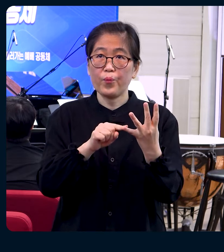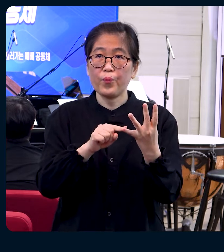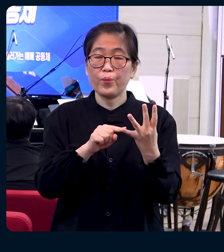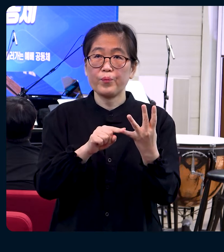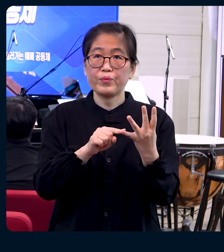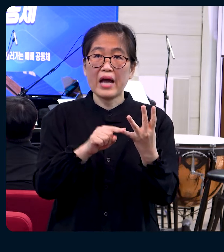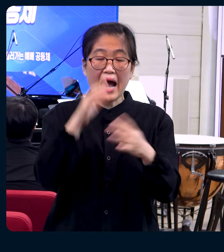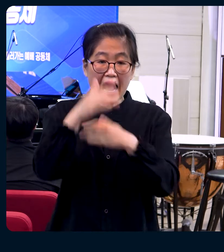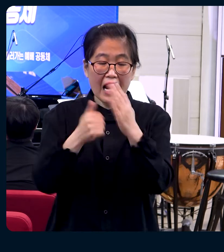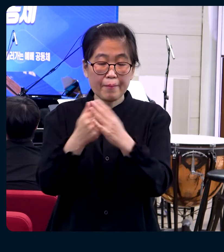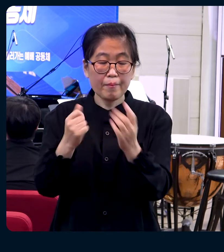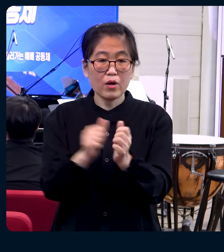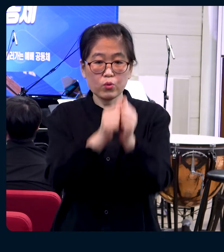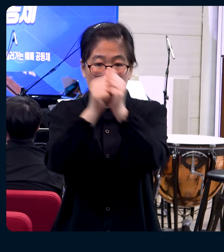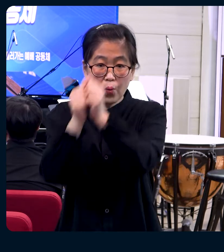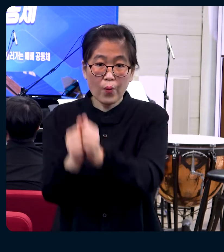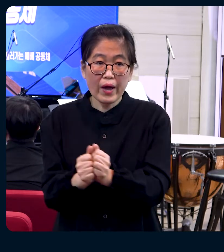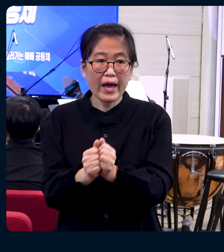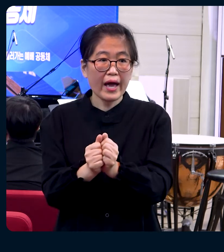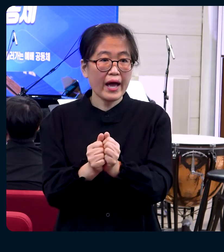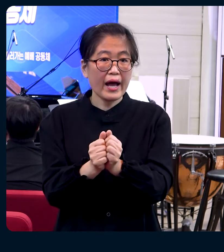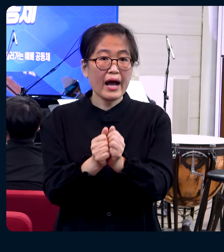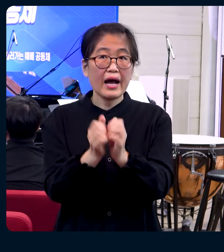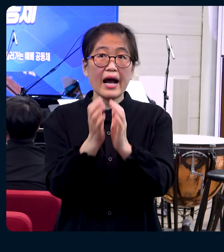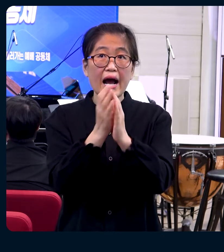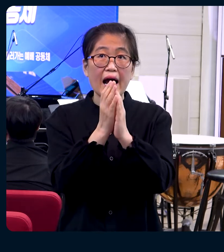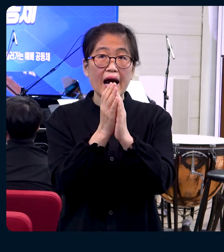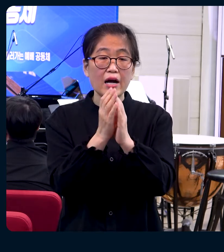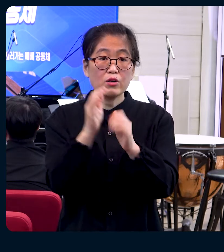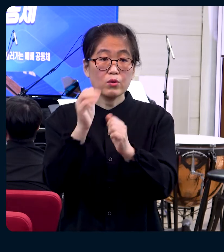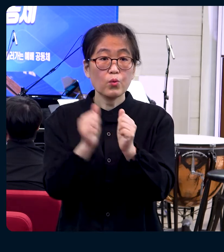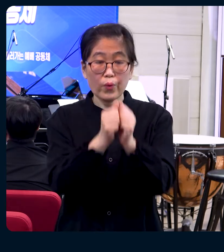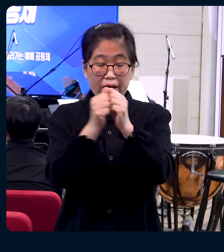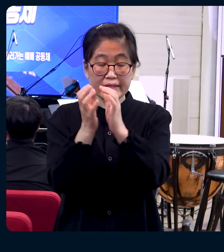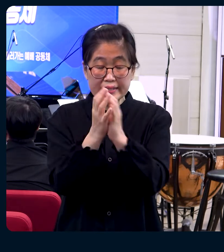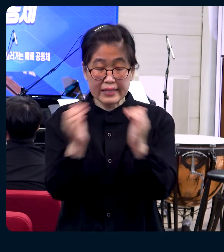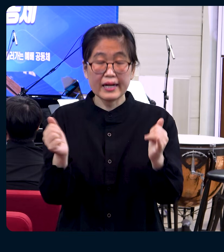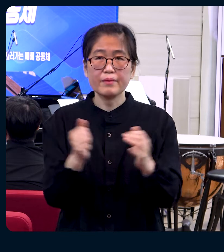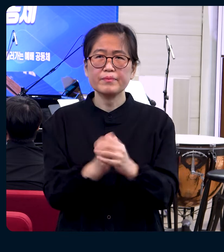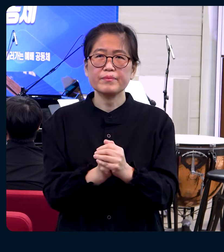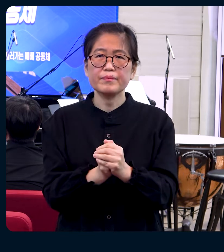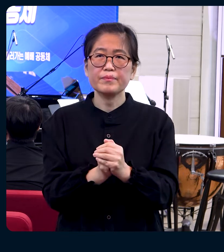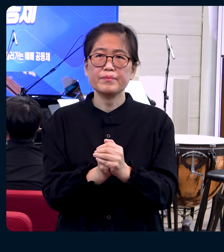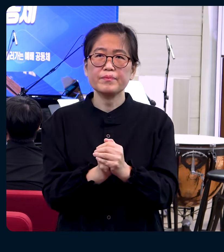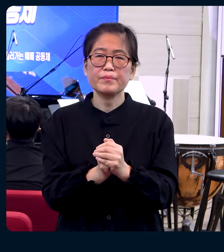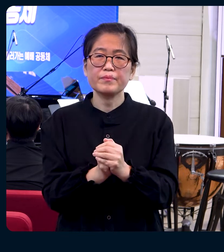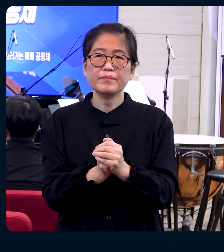사람은 우리를 망하기를 바라는 사람의 뜻대로도 안 될 줄로 믿습니다.